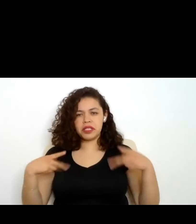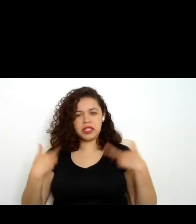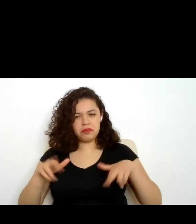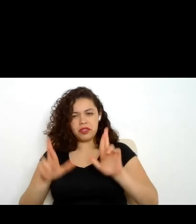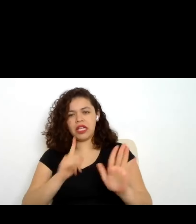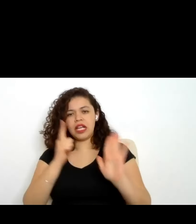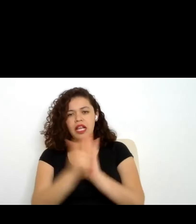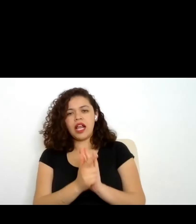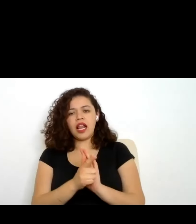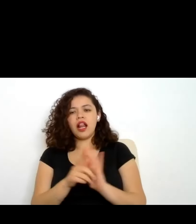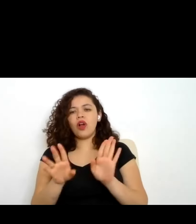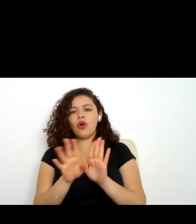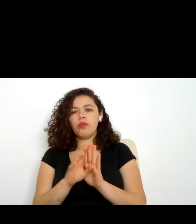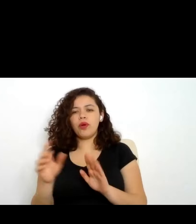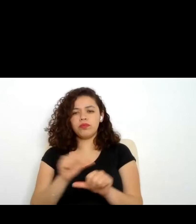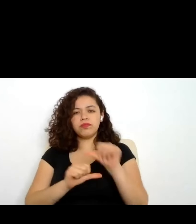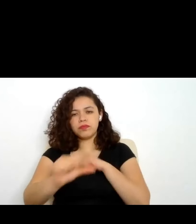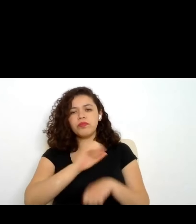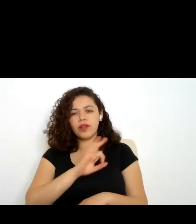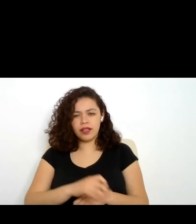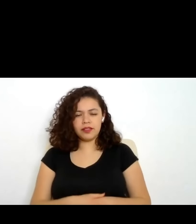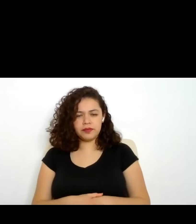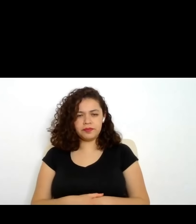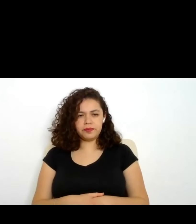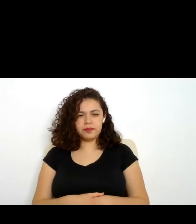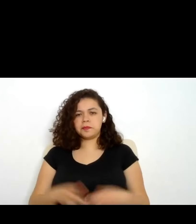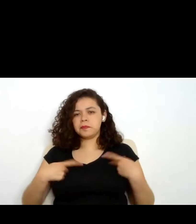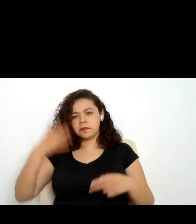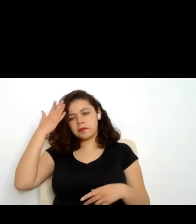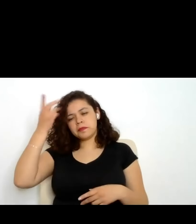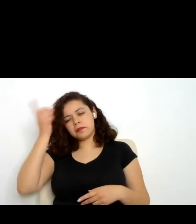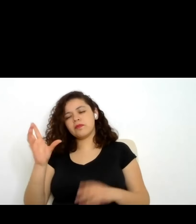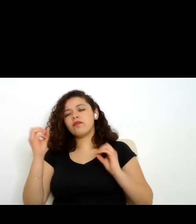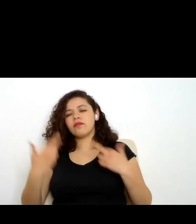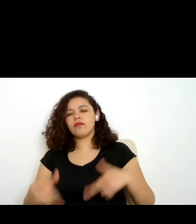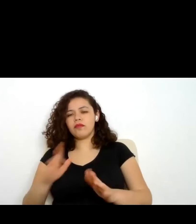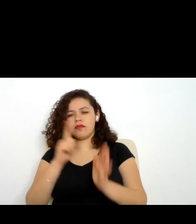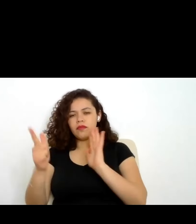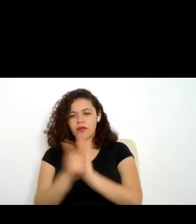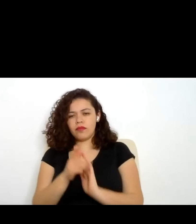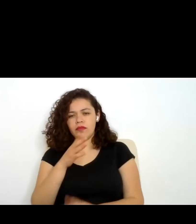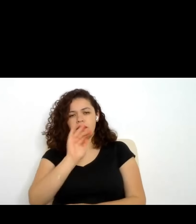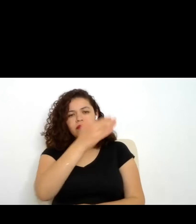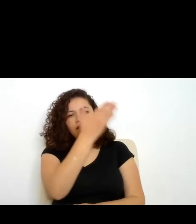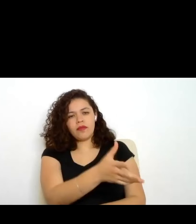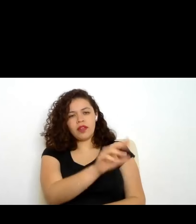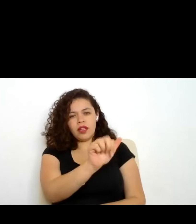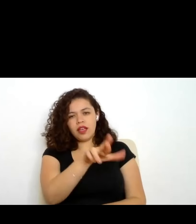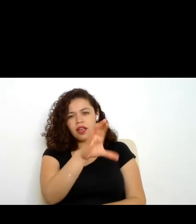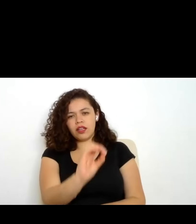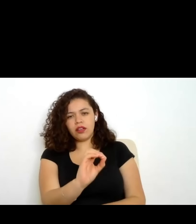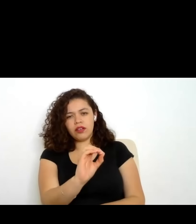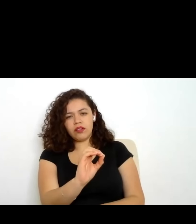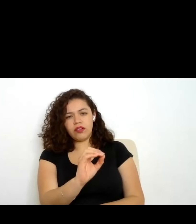legal. El titular o su representante legal hace la solicitud del derecho ARCO que